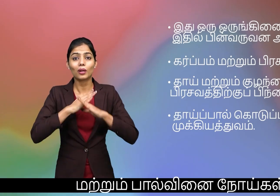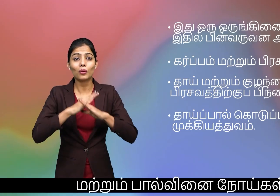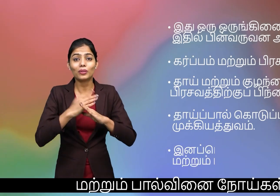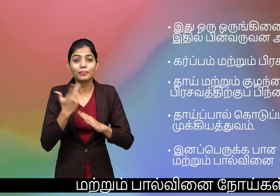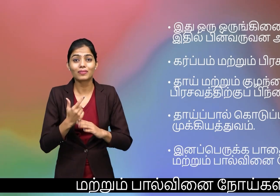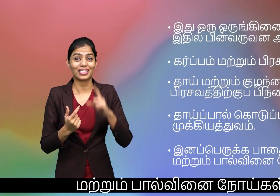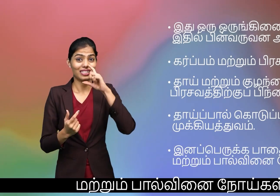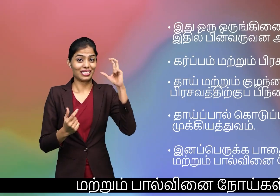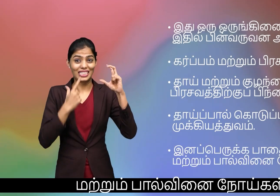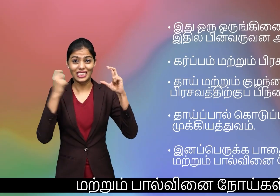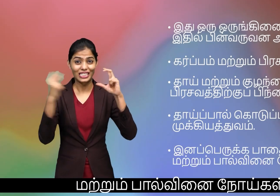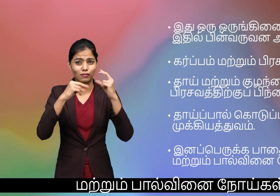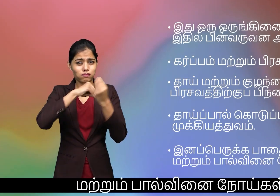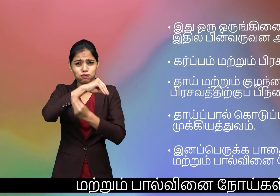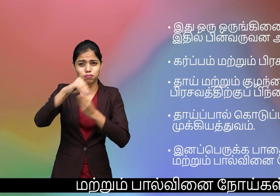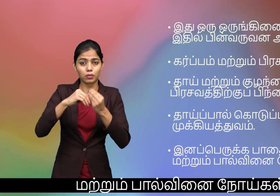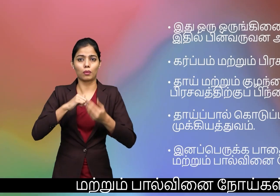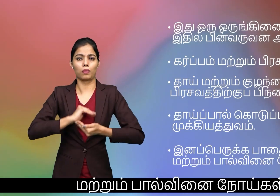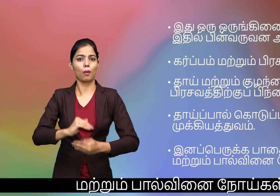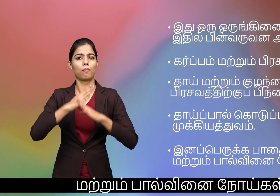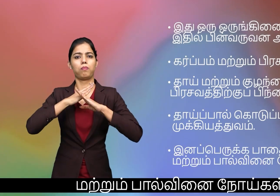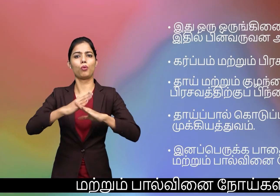மற்றும் பால்வினை நோய்கள் தடுப்பு.